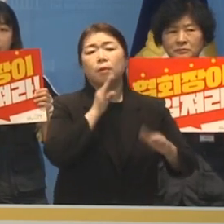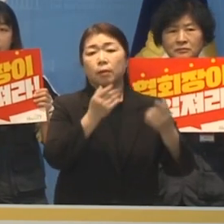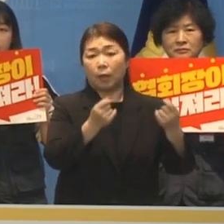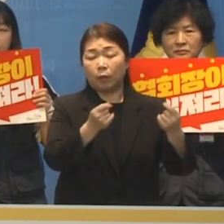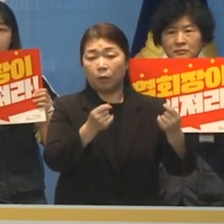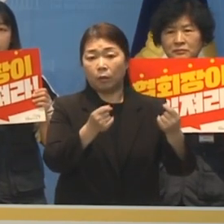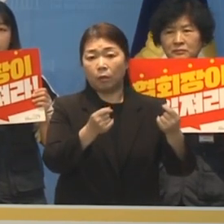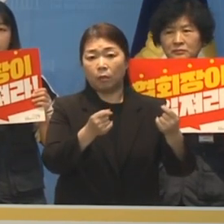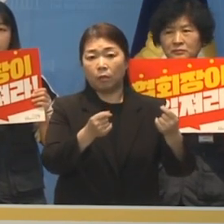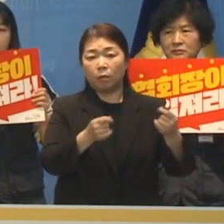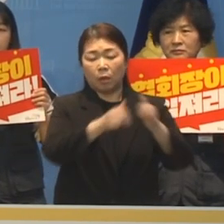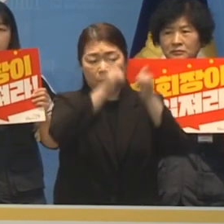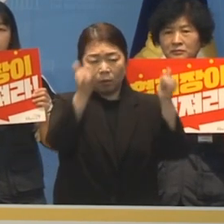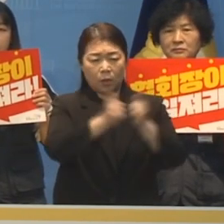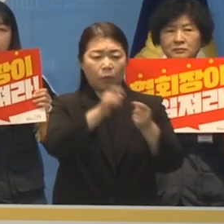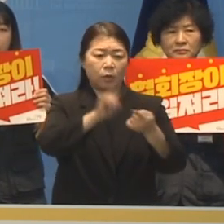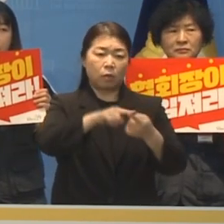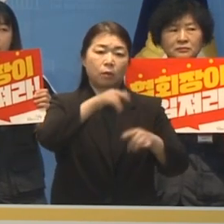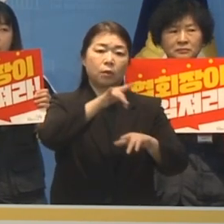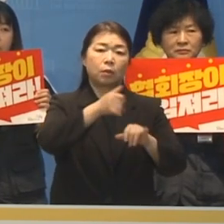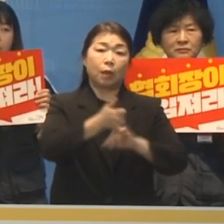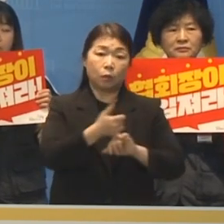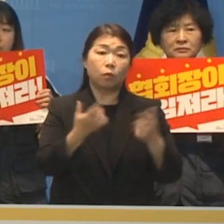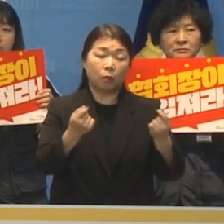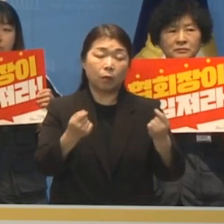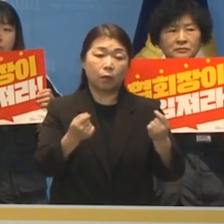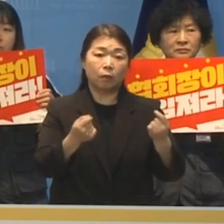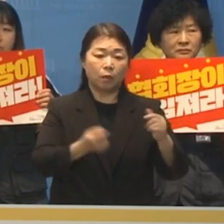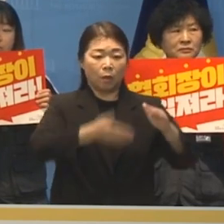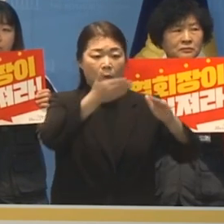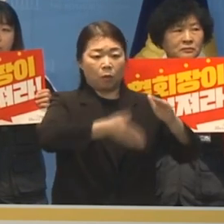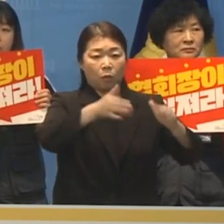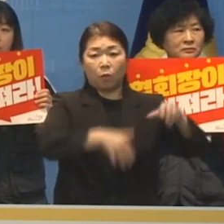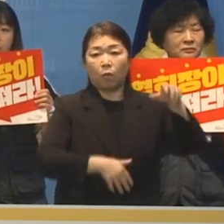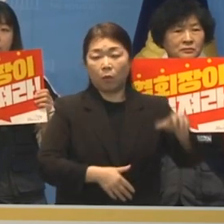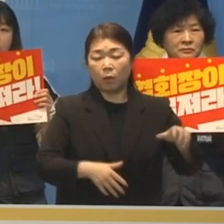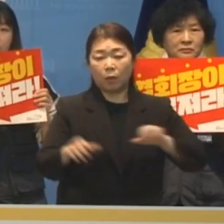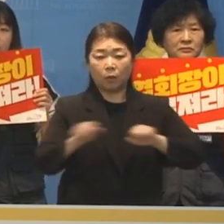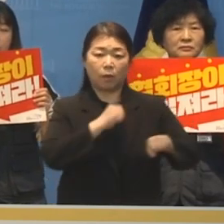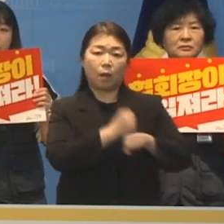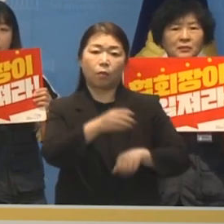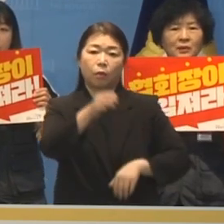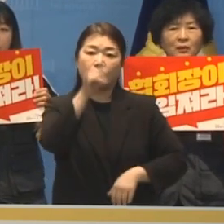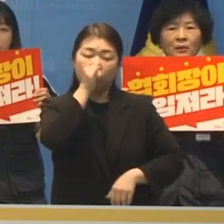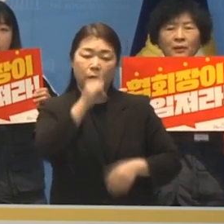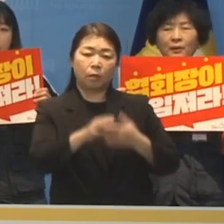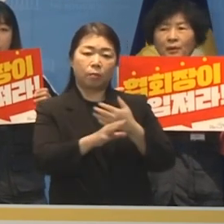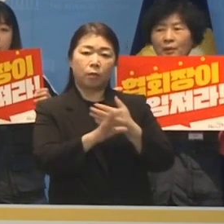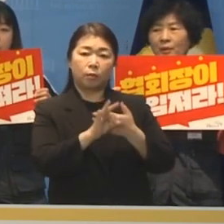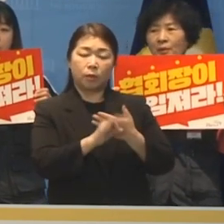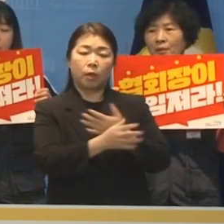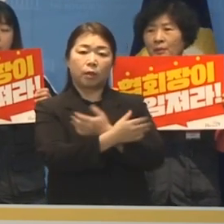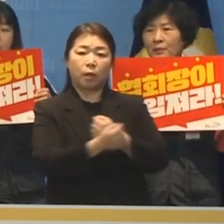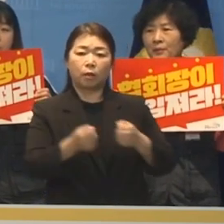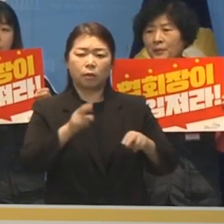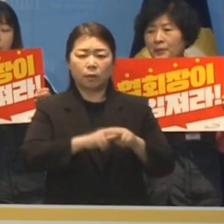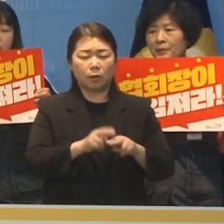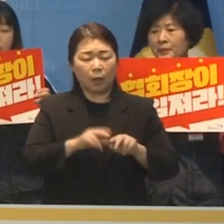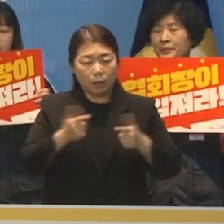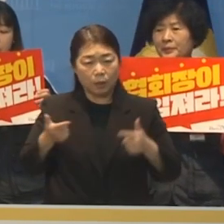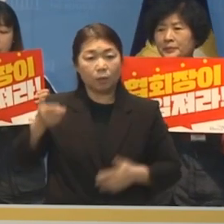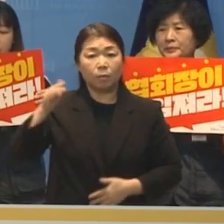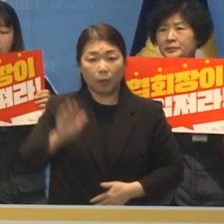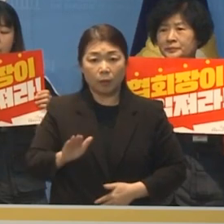건 일종의 사회적 약속입니다. 공공기관에서 시행 중인 비정규직, 정규직화까지는